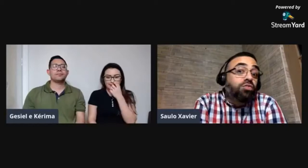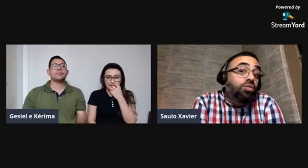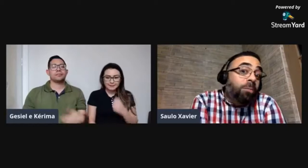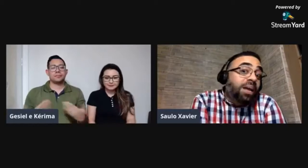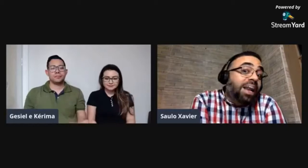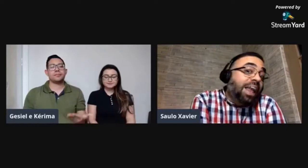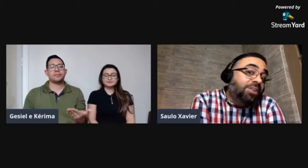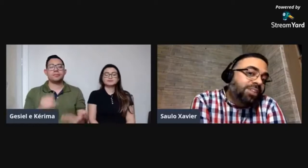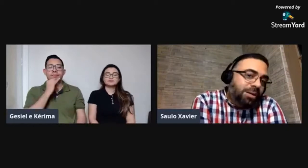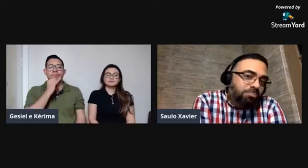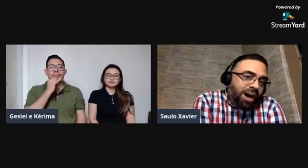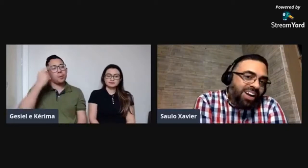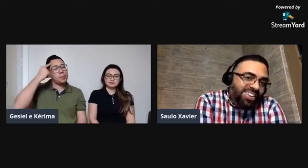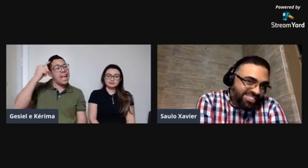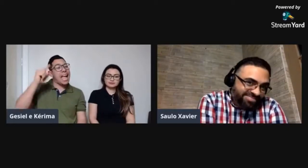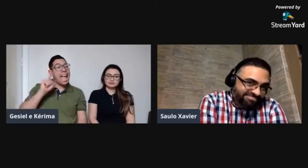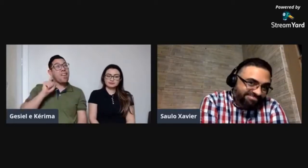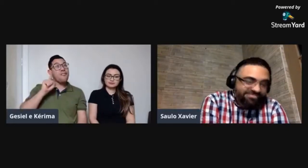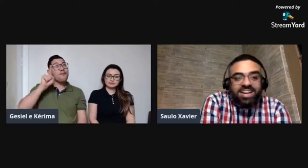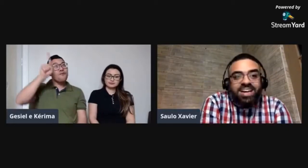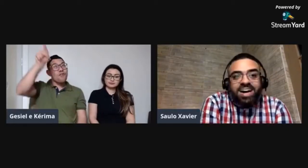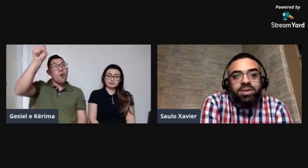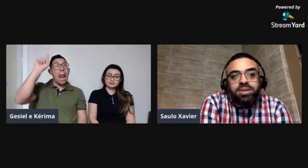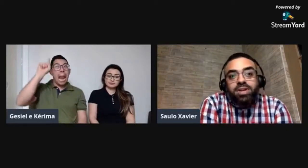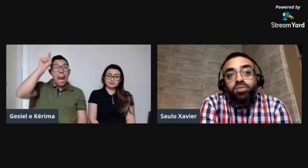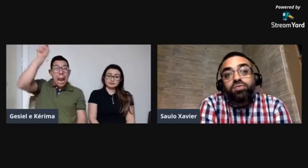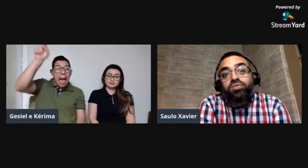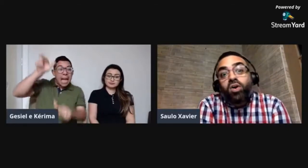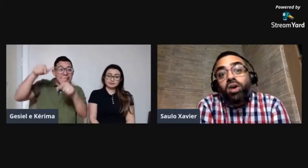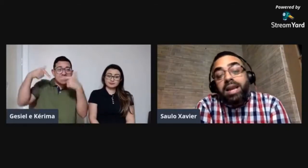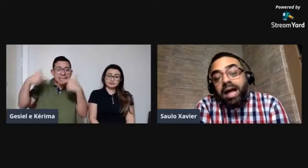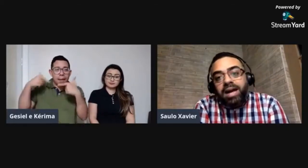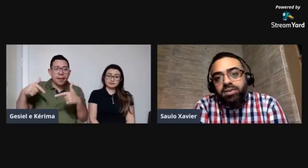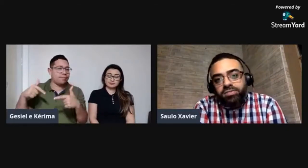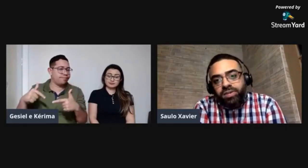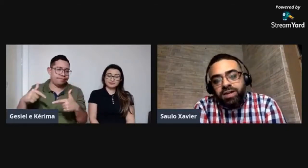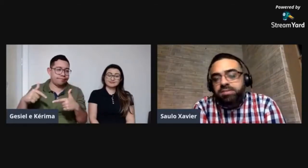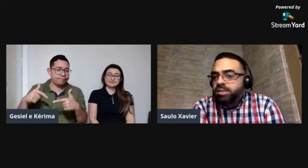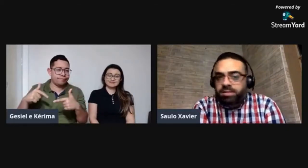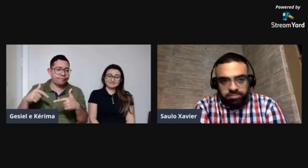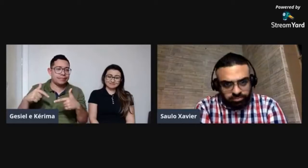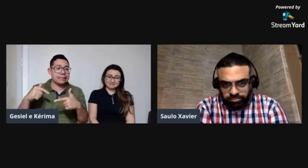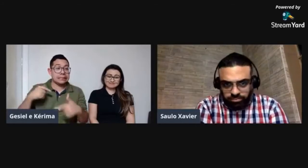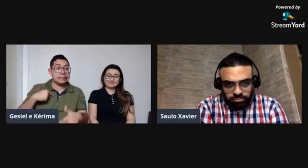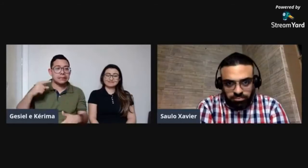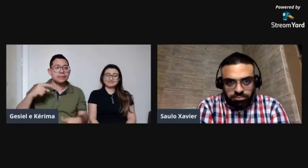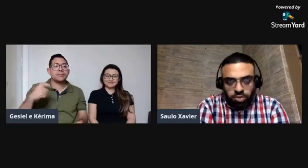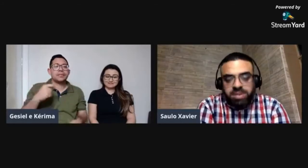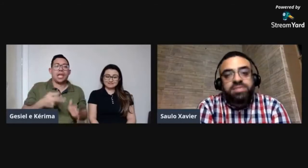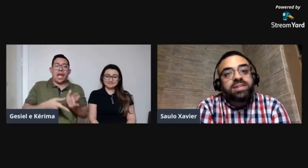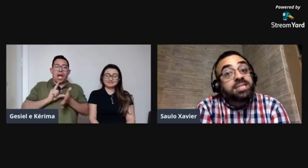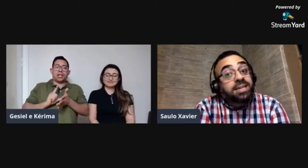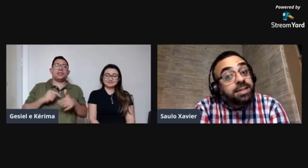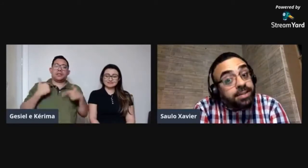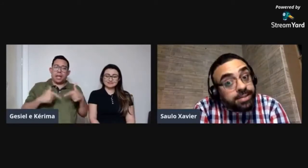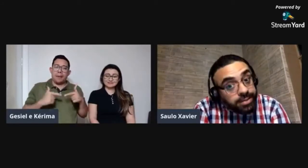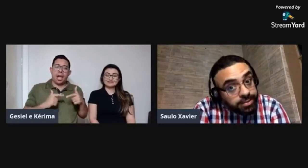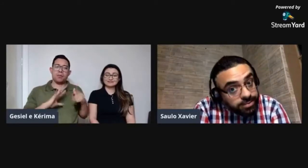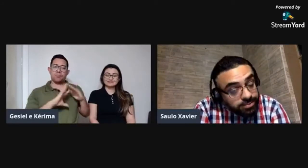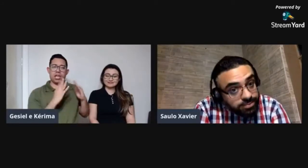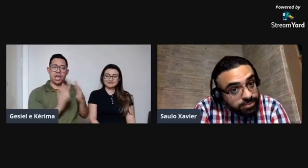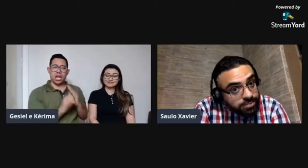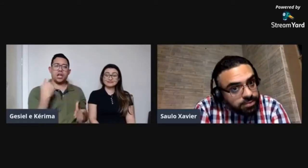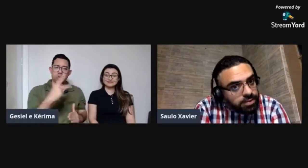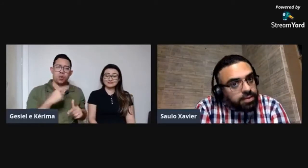quando eu for para lá, eu trabalho. Quando eu for lá, eu faço. Não. Começa a fazer